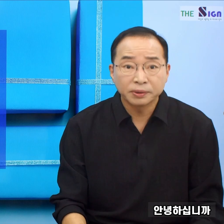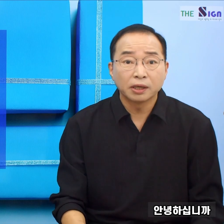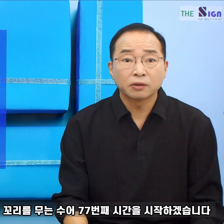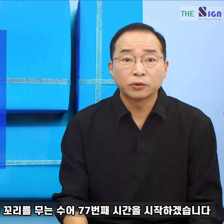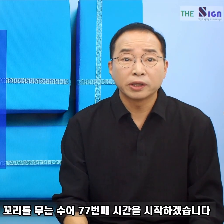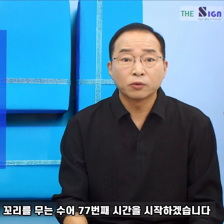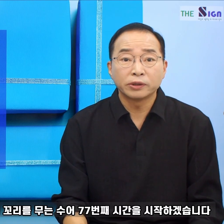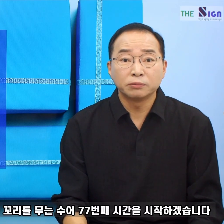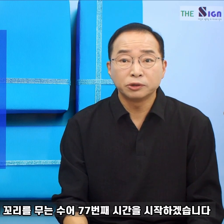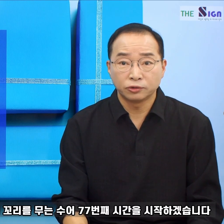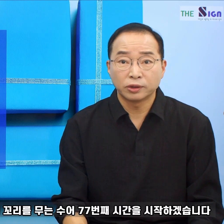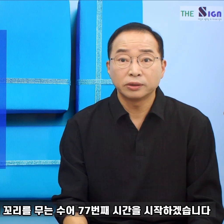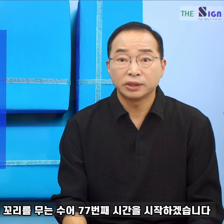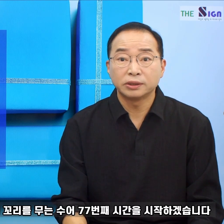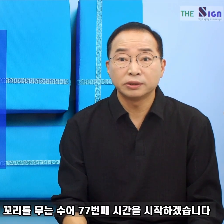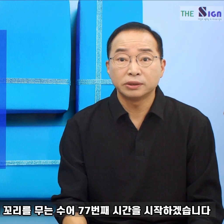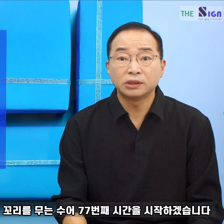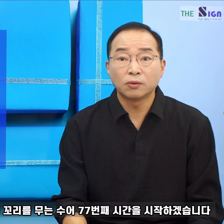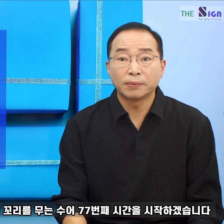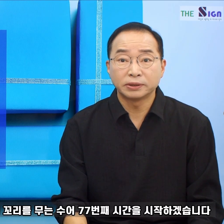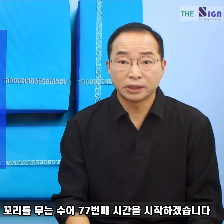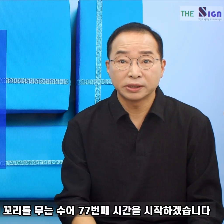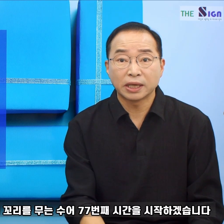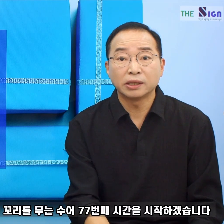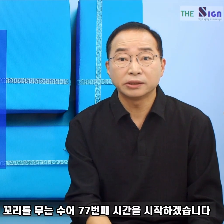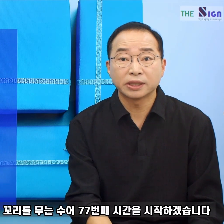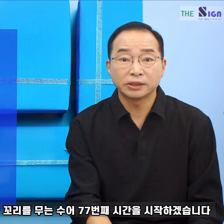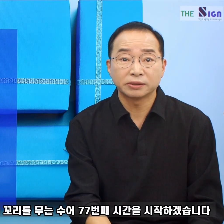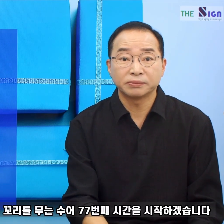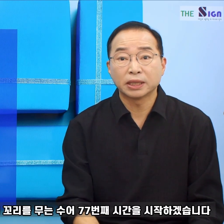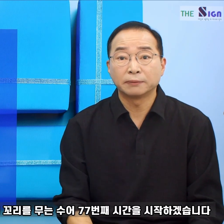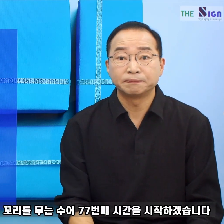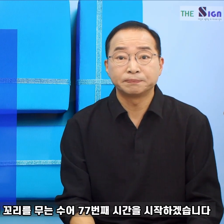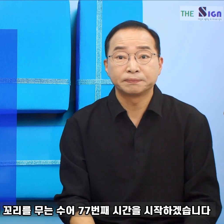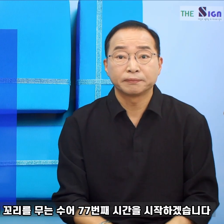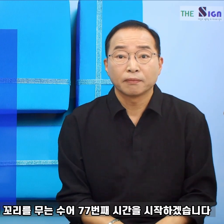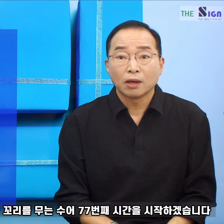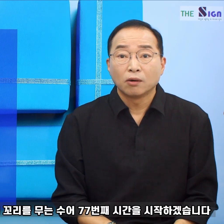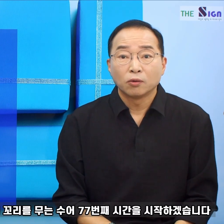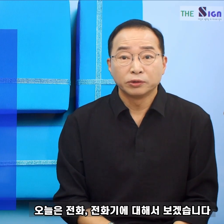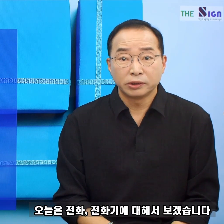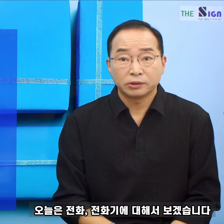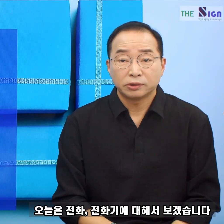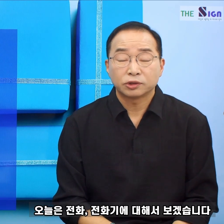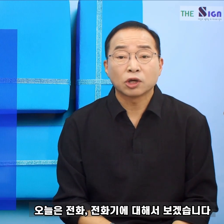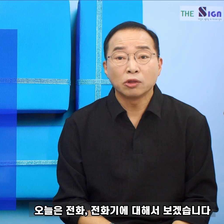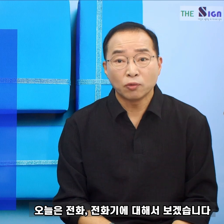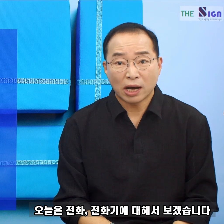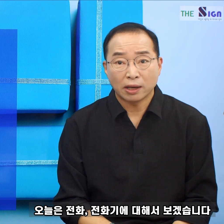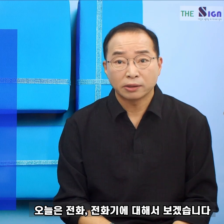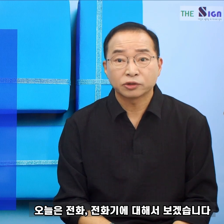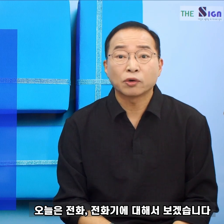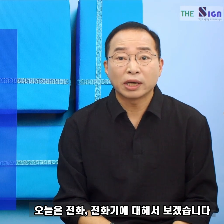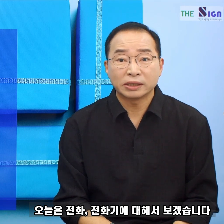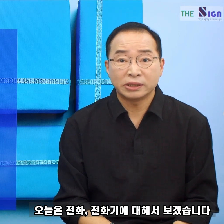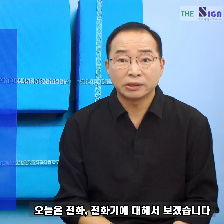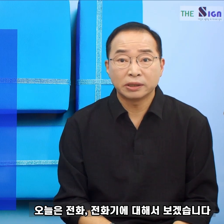안녕하십니까. 꼬리에 꼬리를 무는 수업 77번째 시간을 시작하겠습니다. 오늘은 전화기에